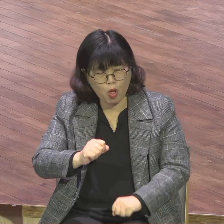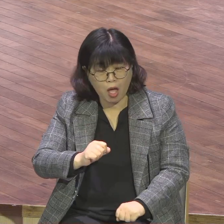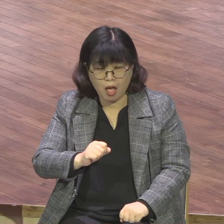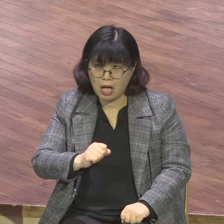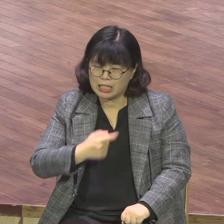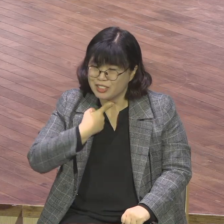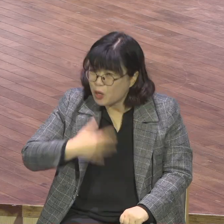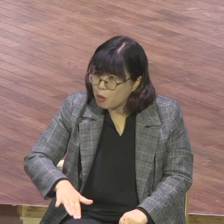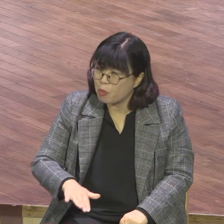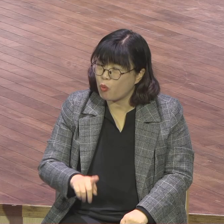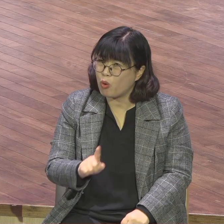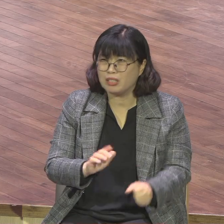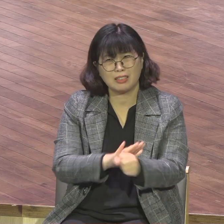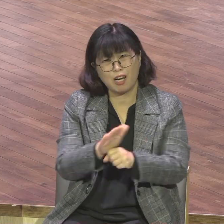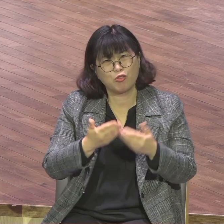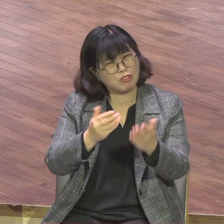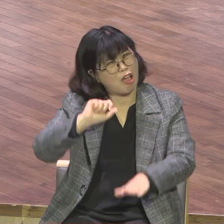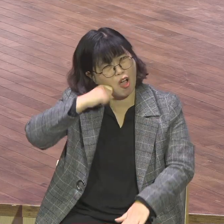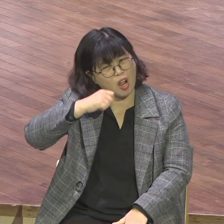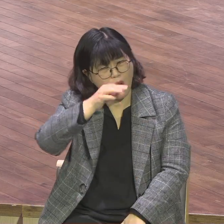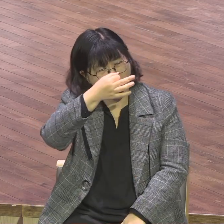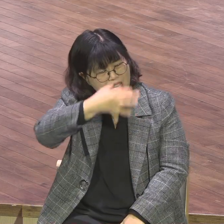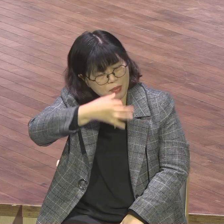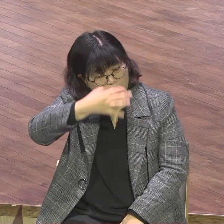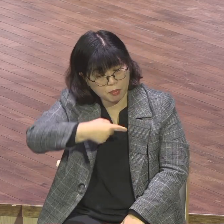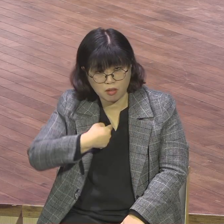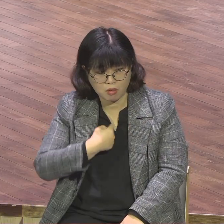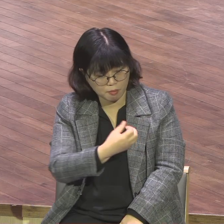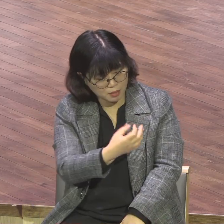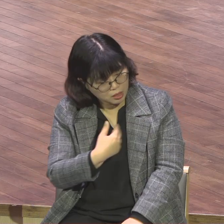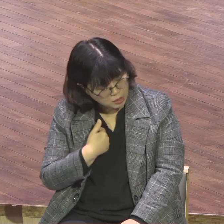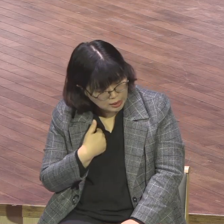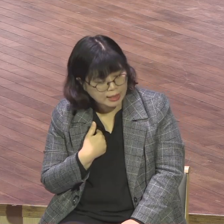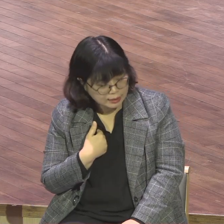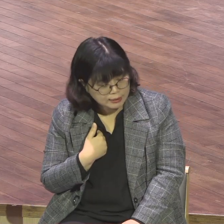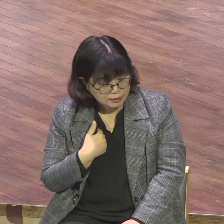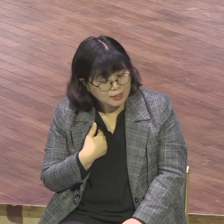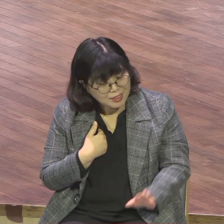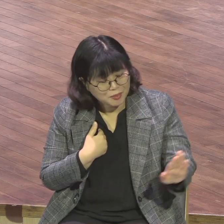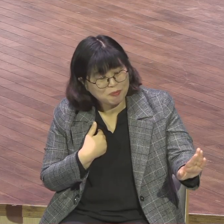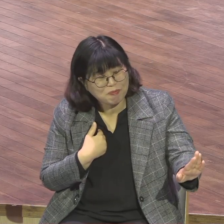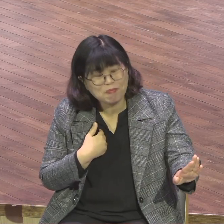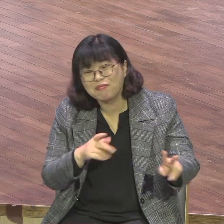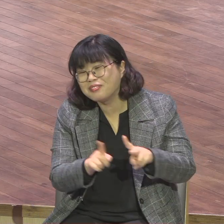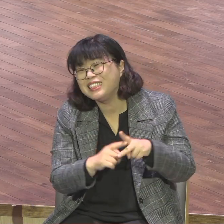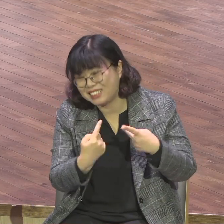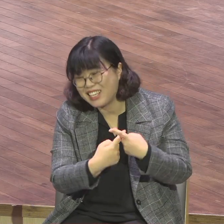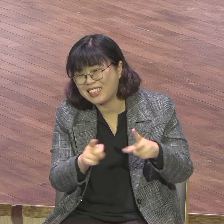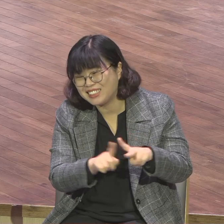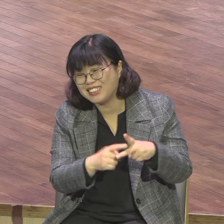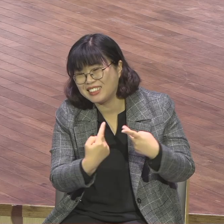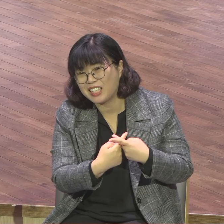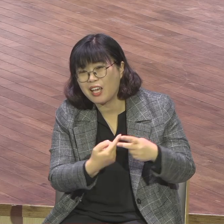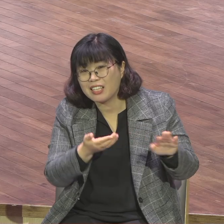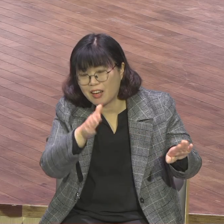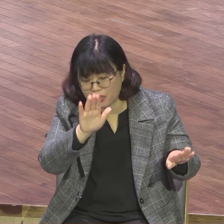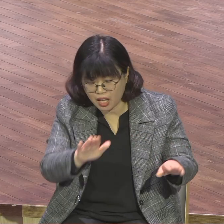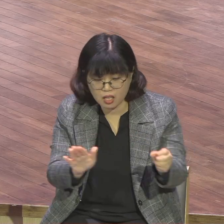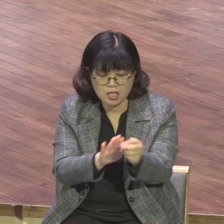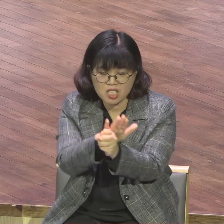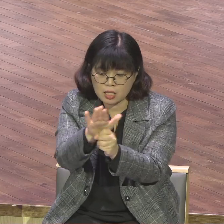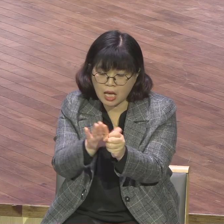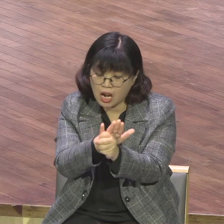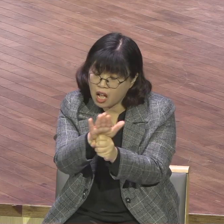여러분 남자들 중에도 그런 생각을 하고 있는 분 있을 수 있습니다. 그런데 본문에서 말하는 사랑에, 이 본문이